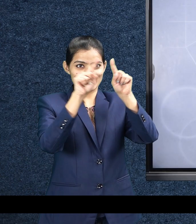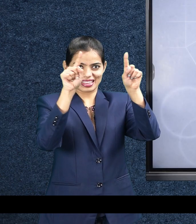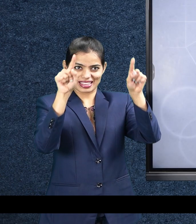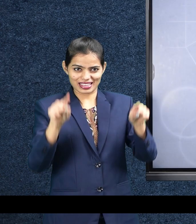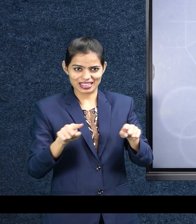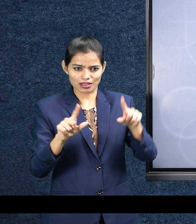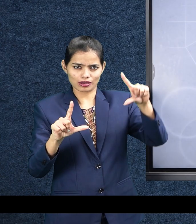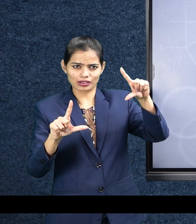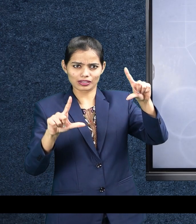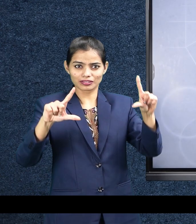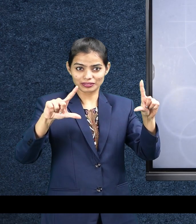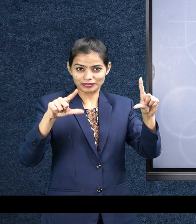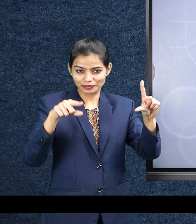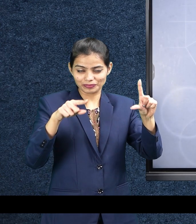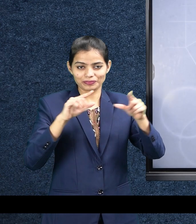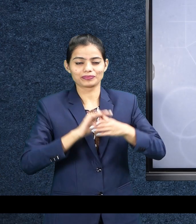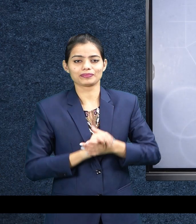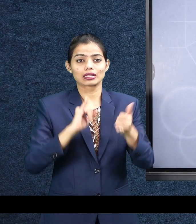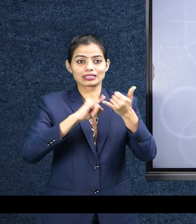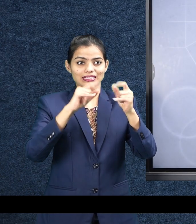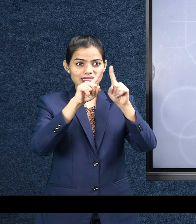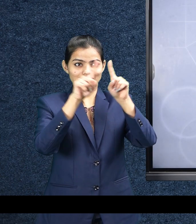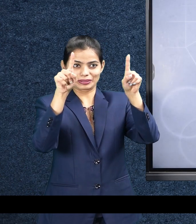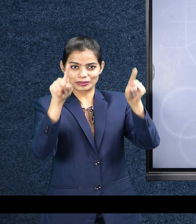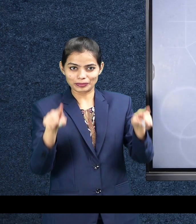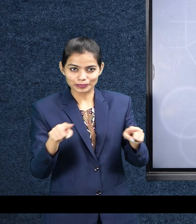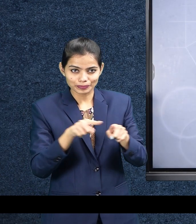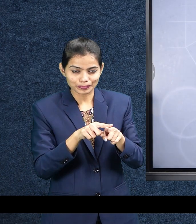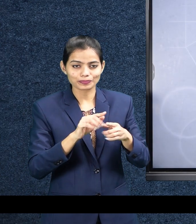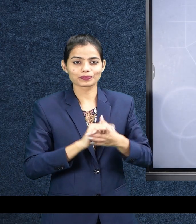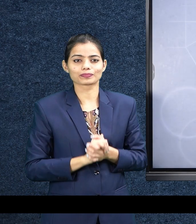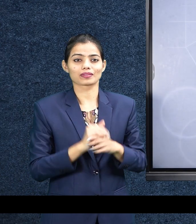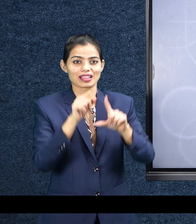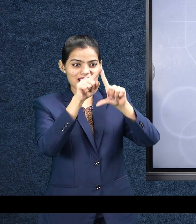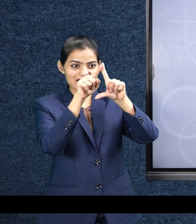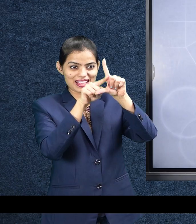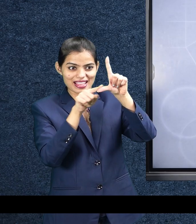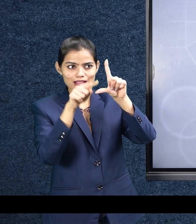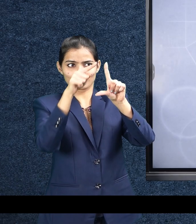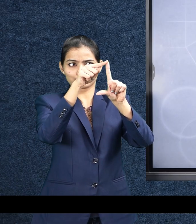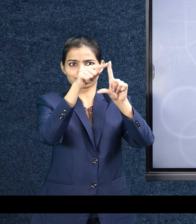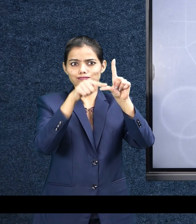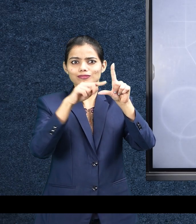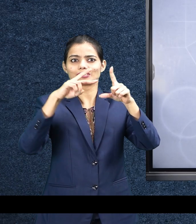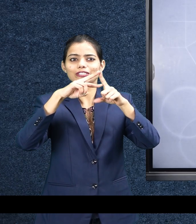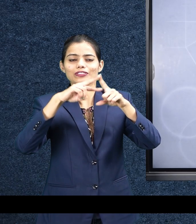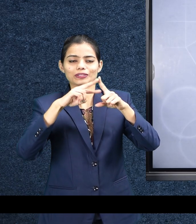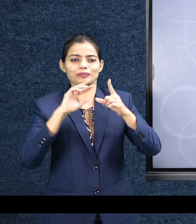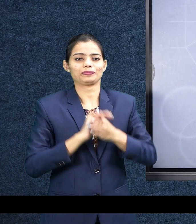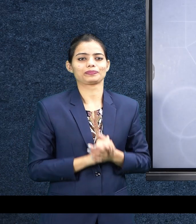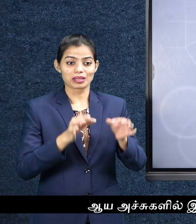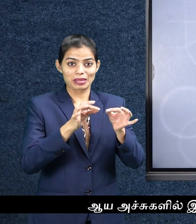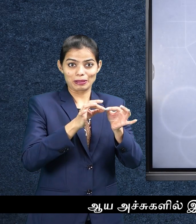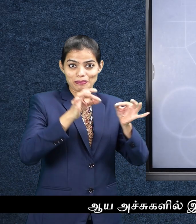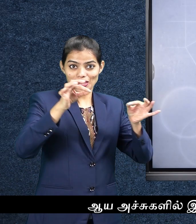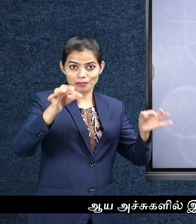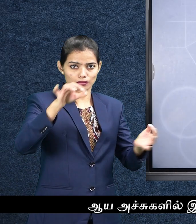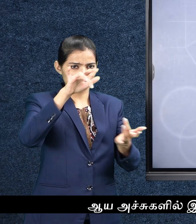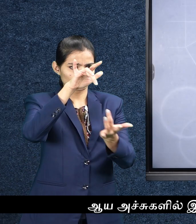இணையான வரைபடம், சதுரம், வலது முக்கோணம். ஆய